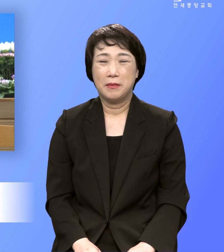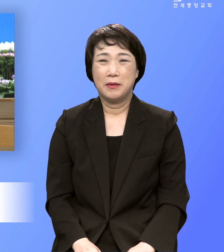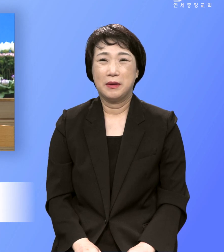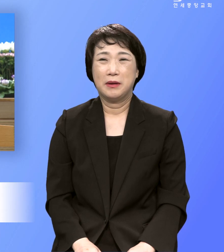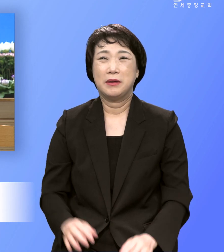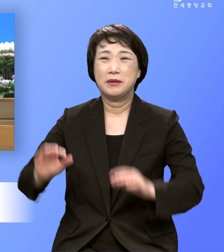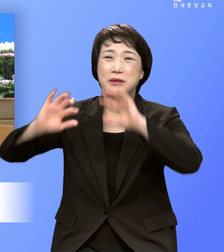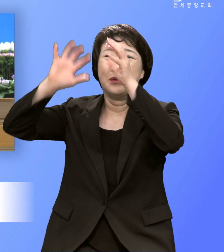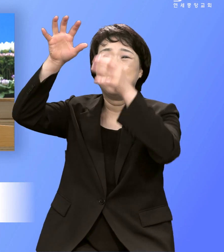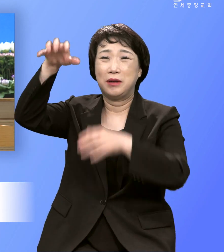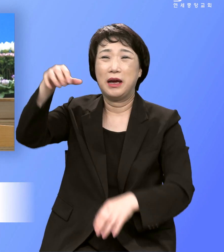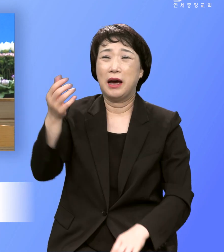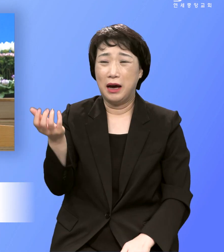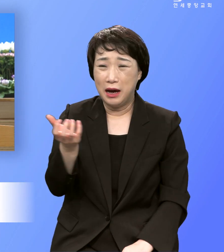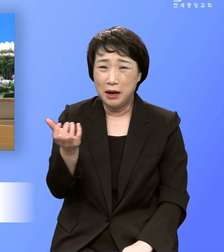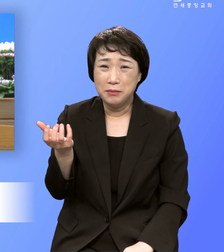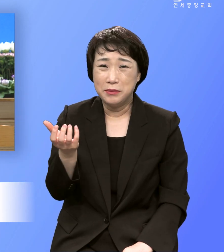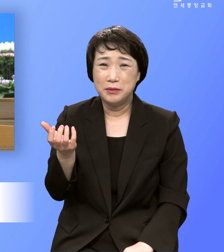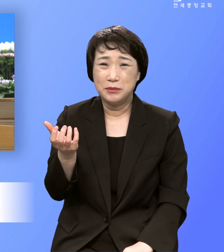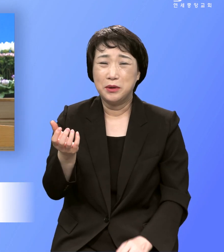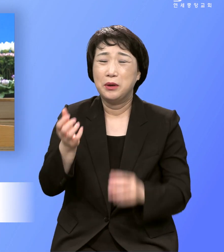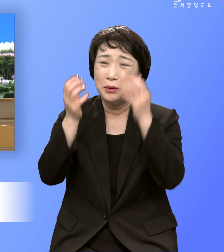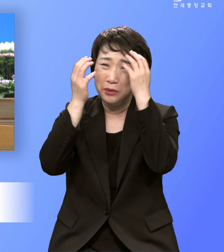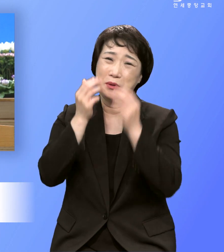고통도 아픔도